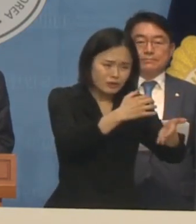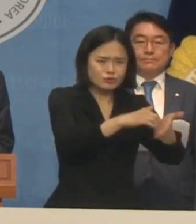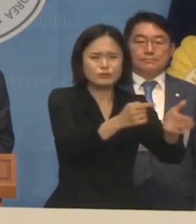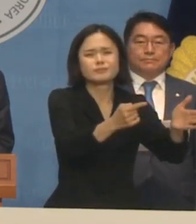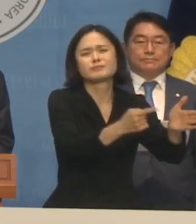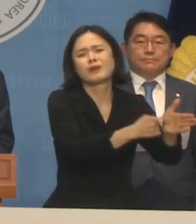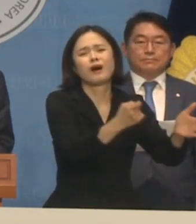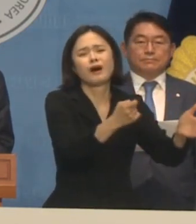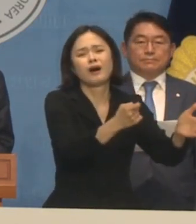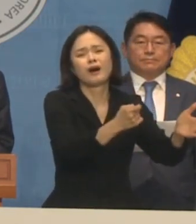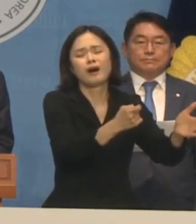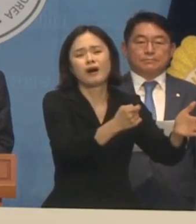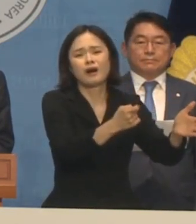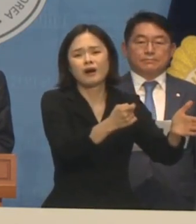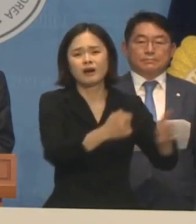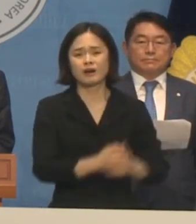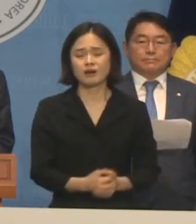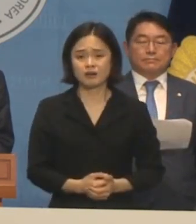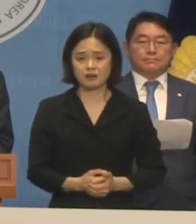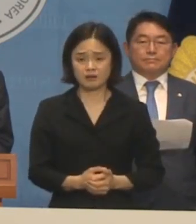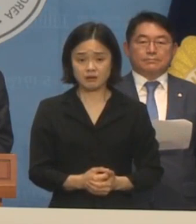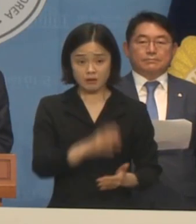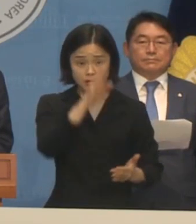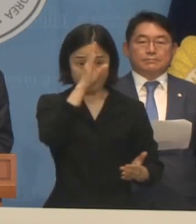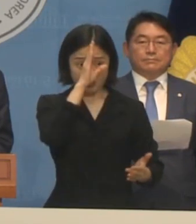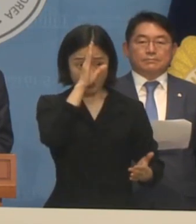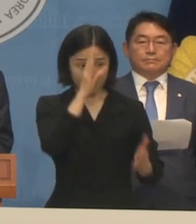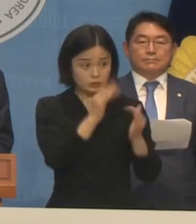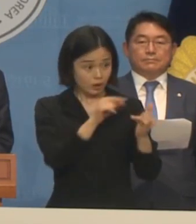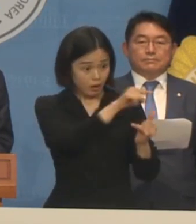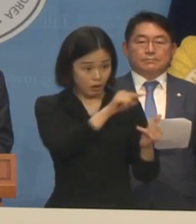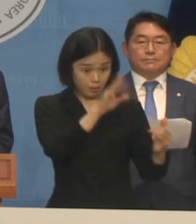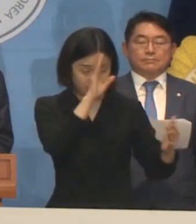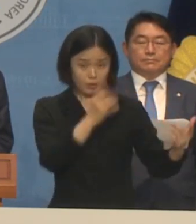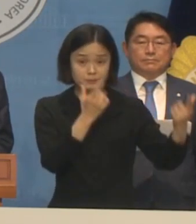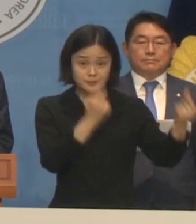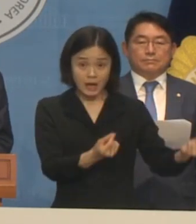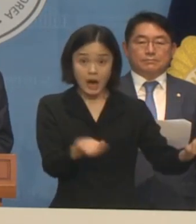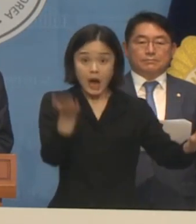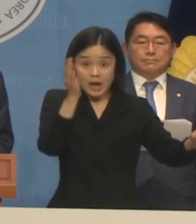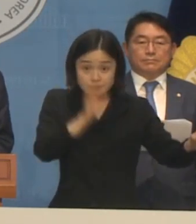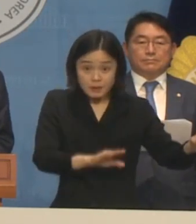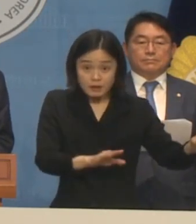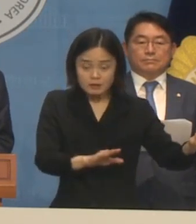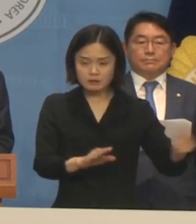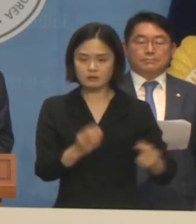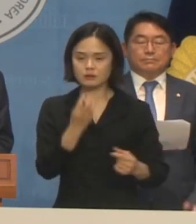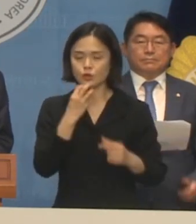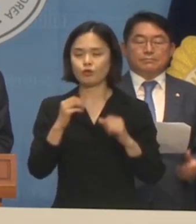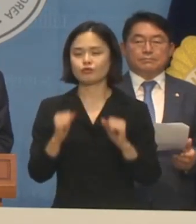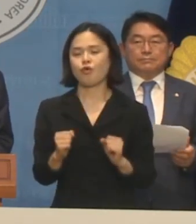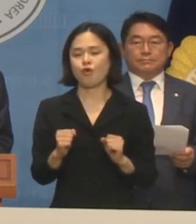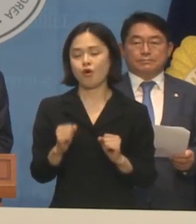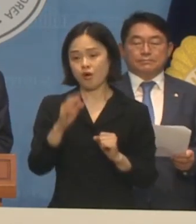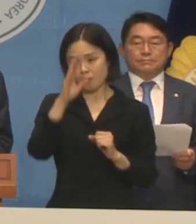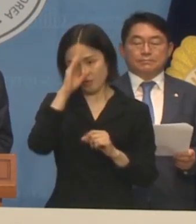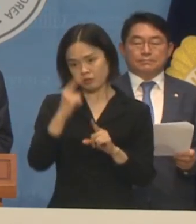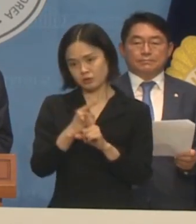같은 질병임에도 사는 지역에 따라 치료 결과가 다르고 심지어 생존 자체도 영향을 받고